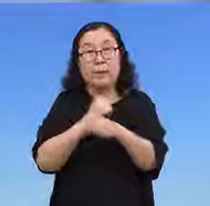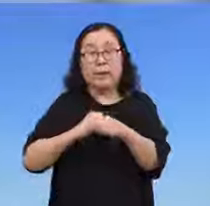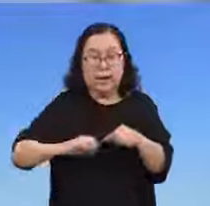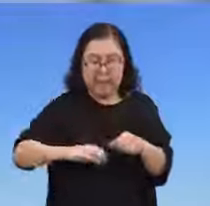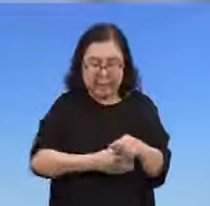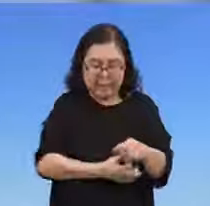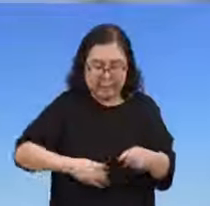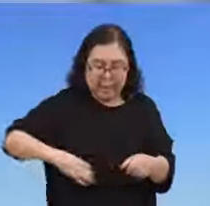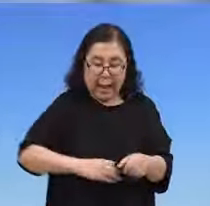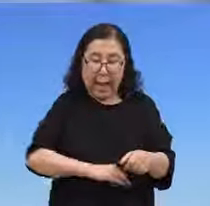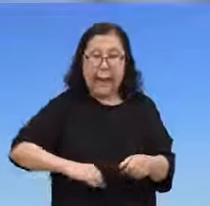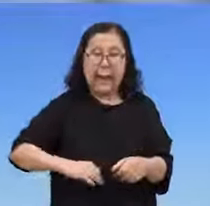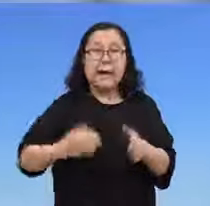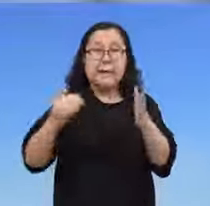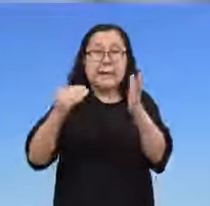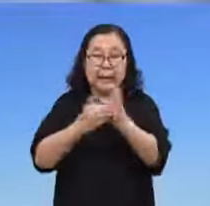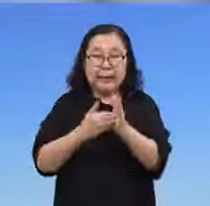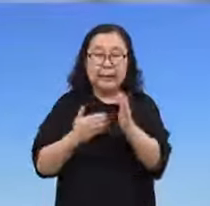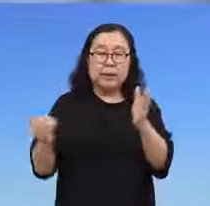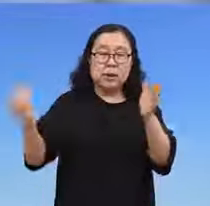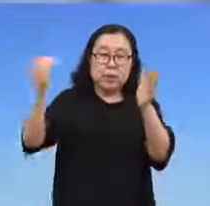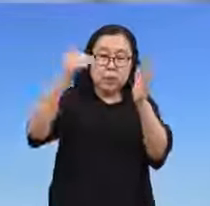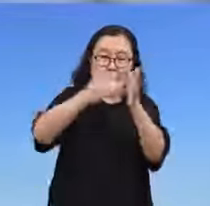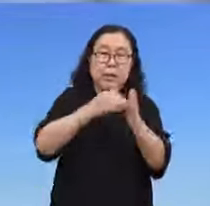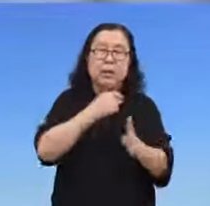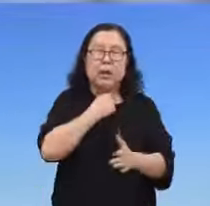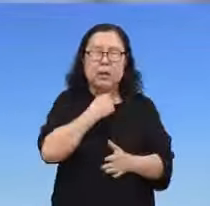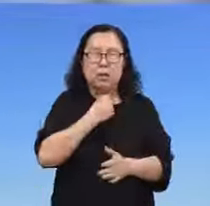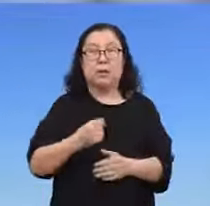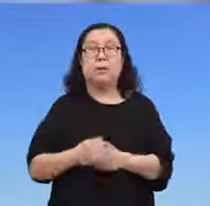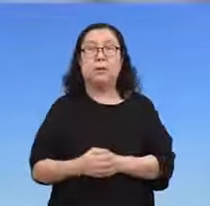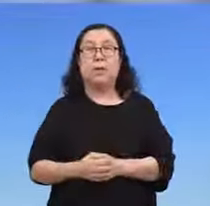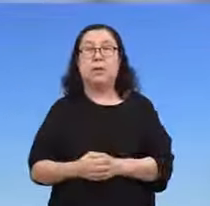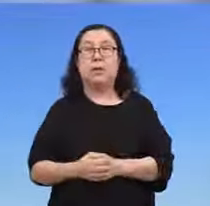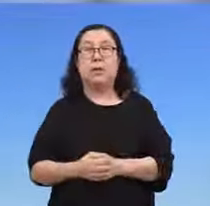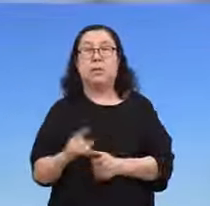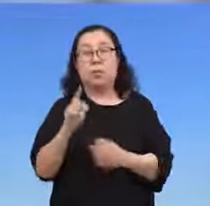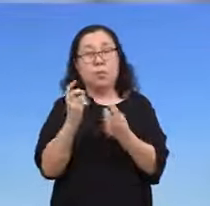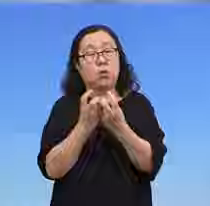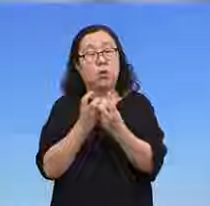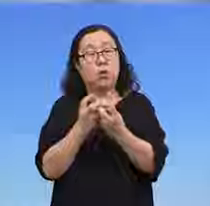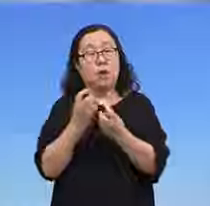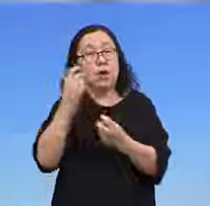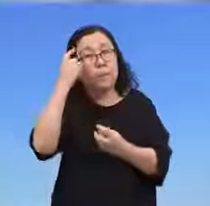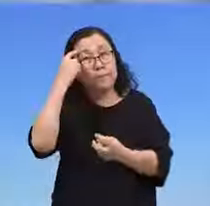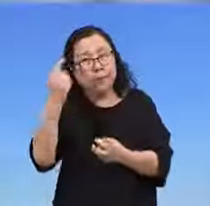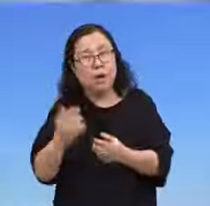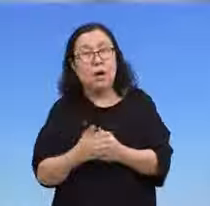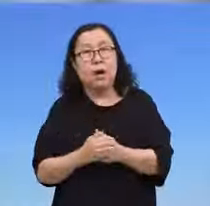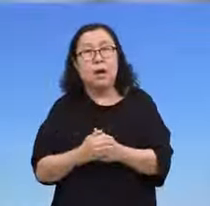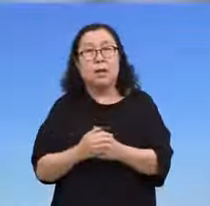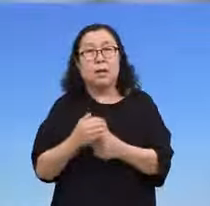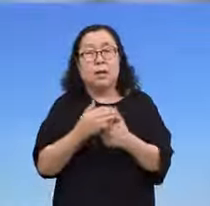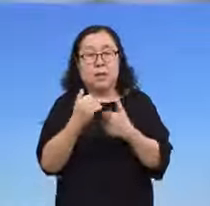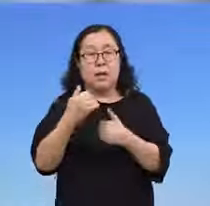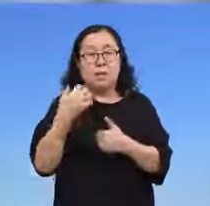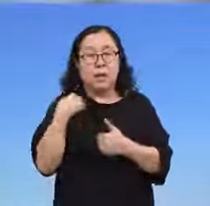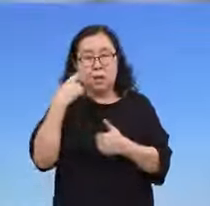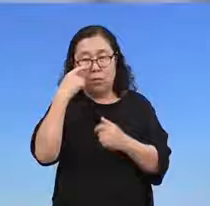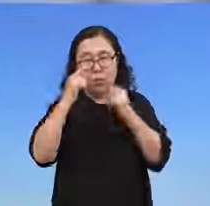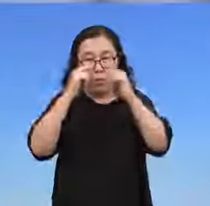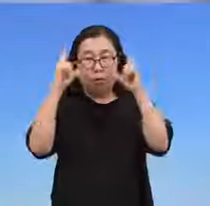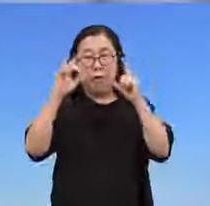장까지 내려가는 존재가 되기를 원합니다. 그럼 어떻게 해야 돼요? 사명에 눈을 떼야 되는 거 아닙니까?